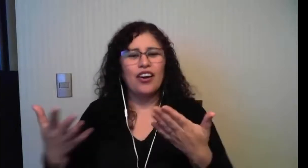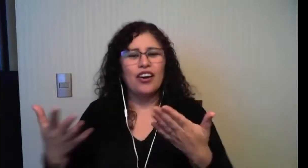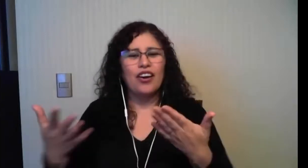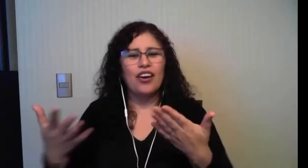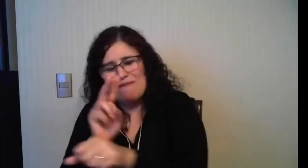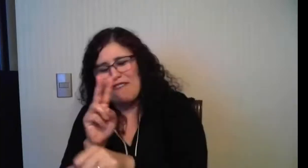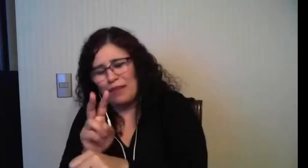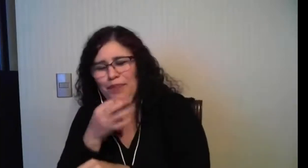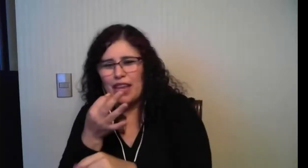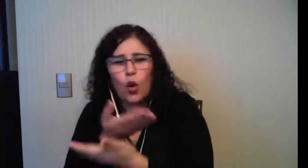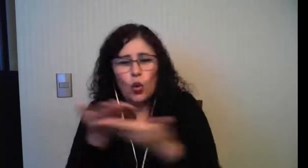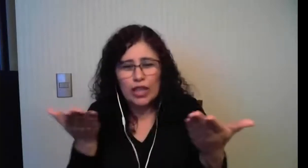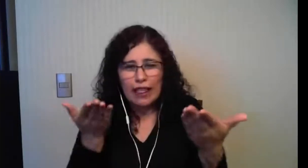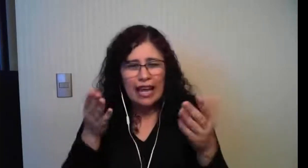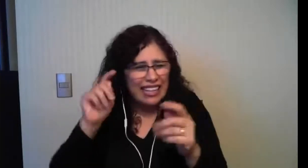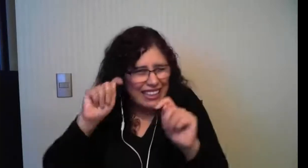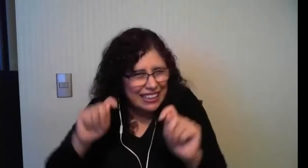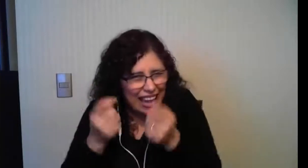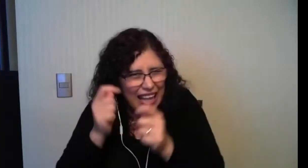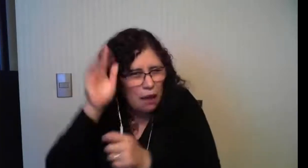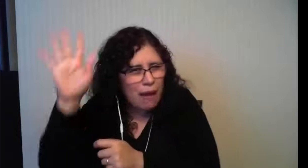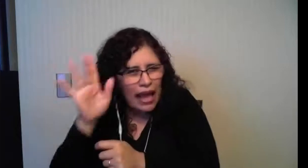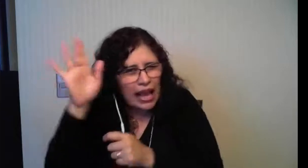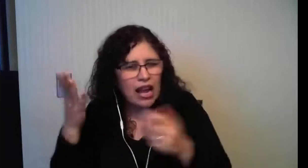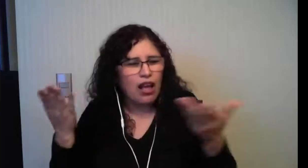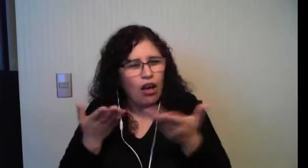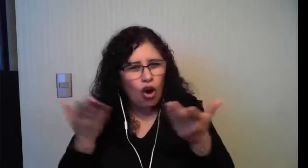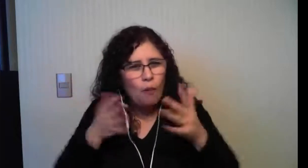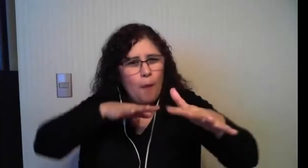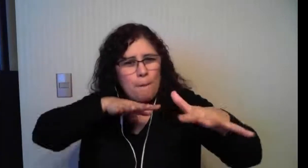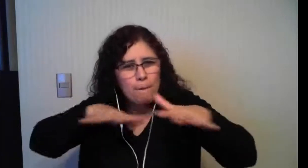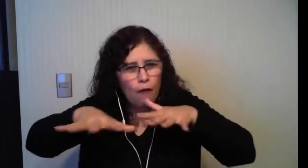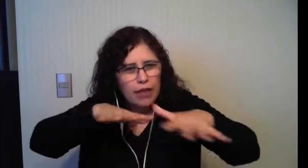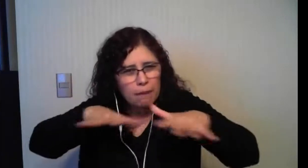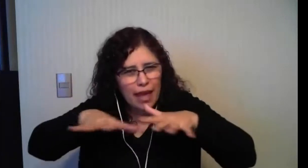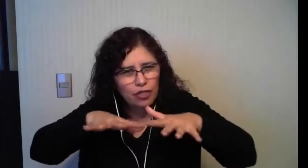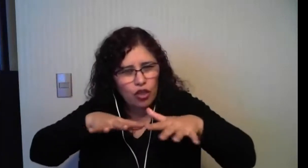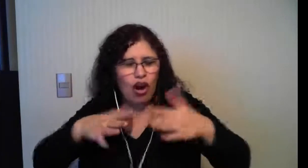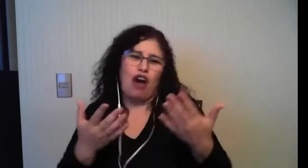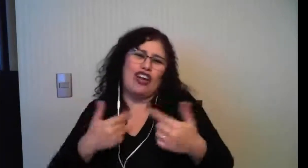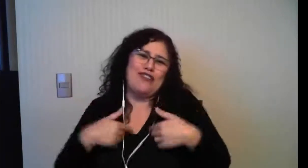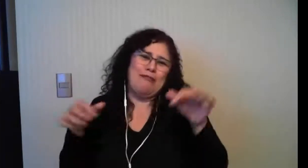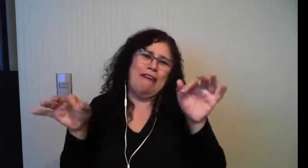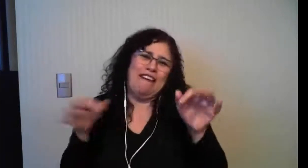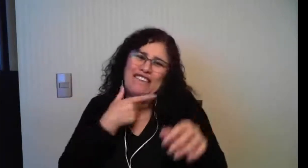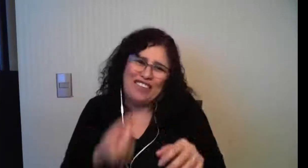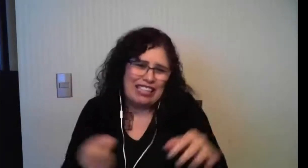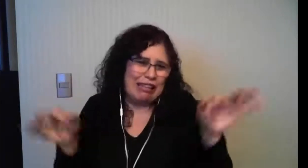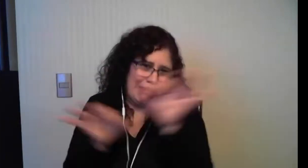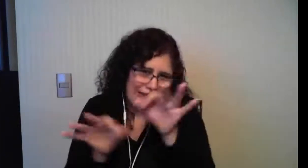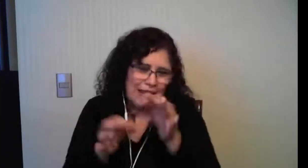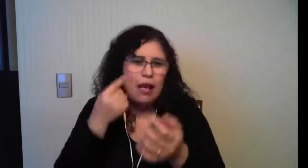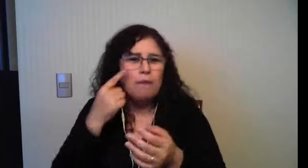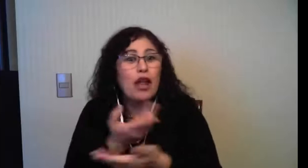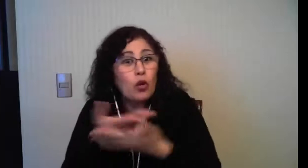en la cabeza, ¿ya? De cómo se genera el movimiento, ¿ya? Es un poco más complejo que yo les acabo de contar, pero con los artículos que les voy a enviar ya lo